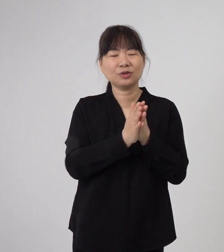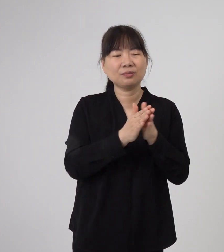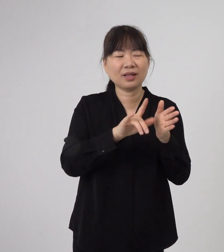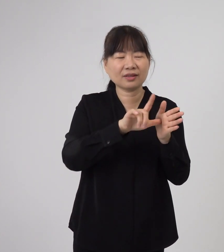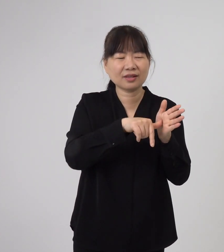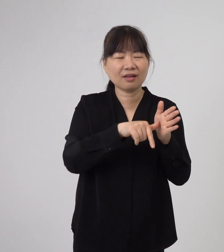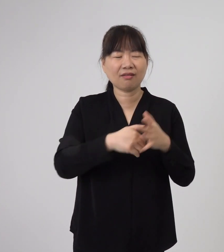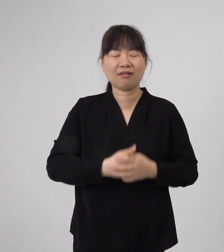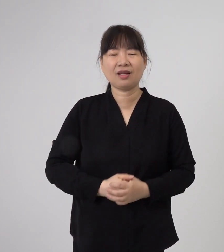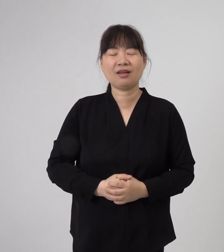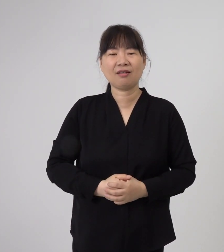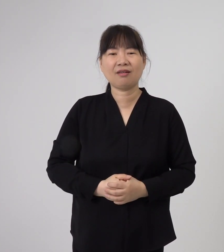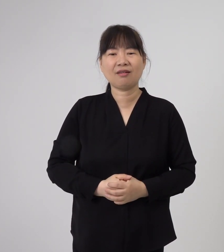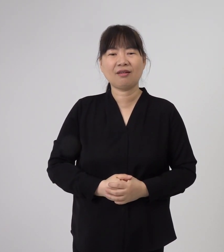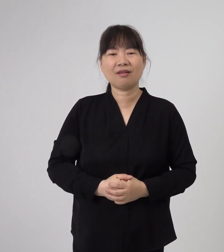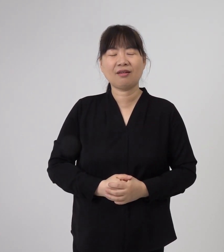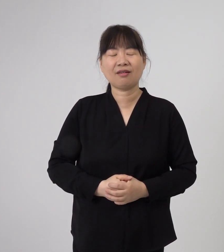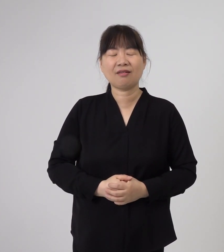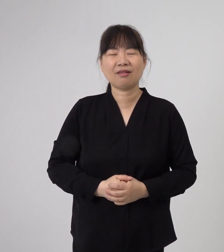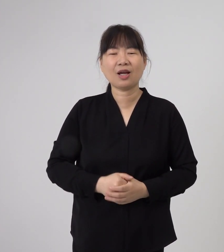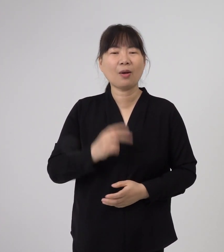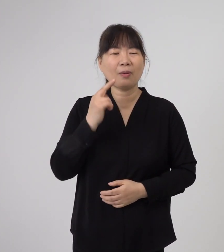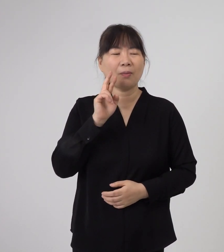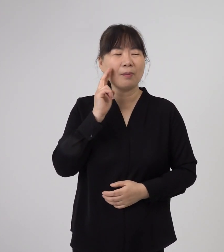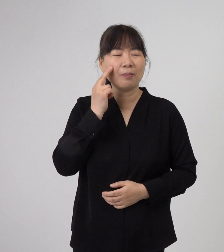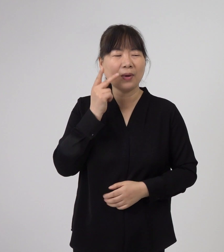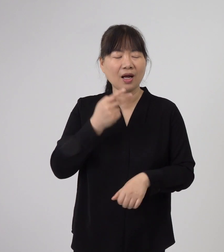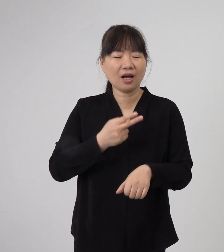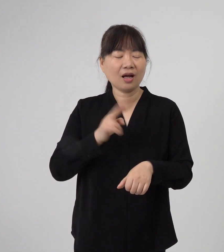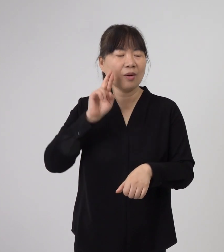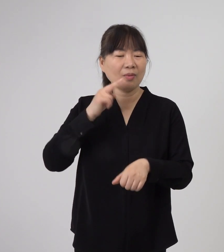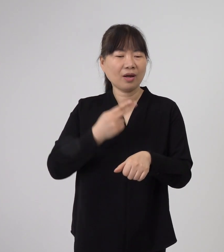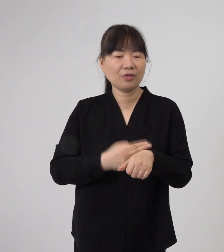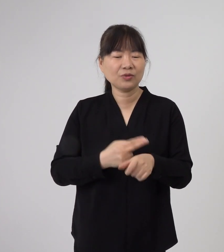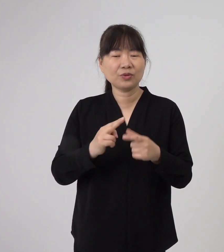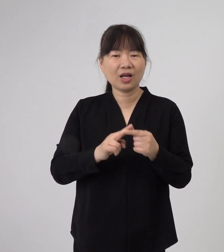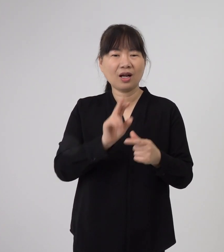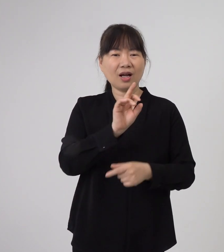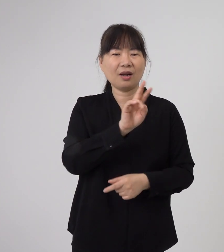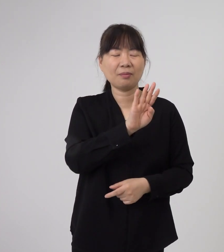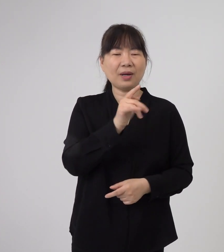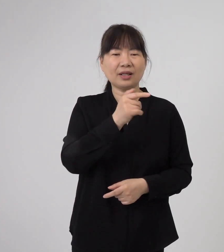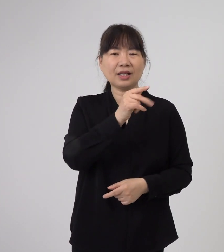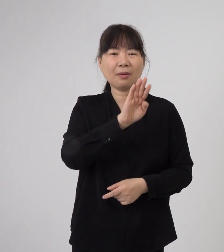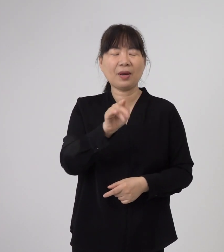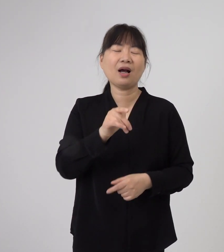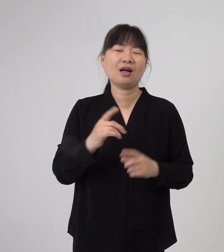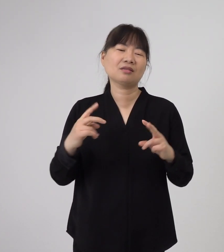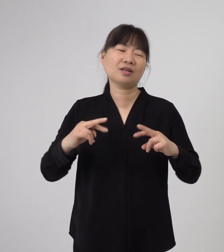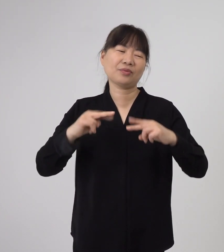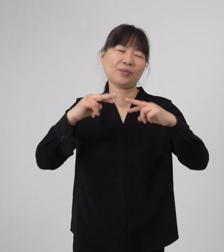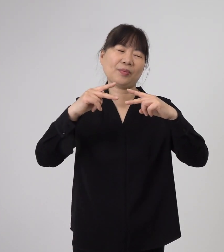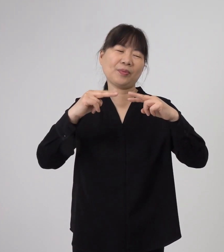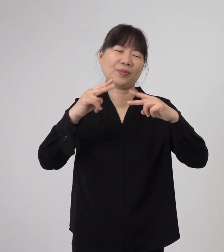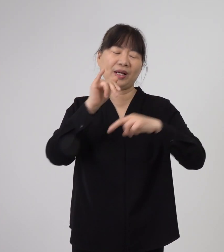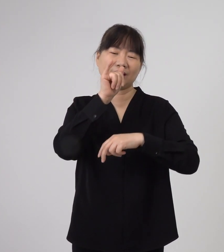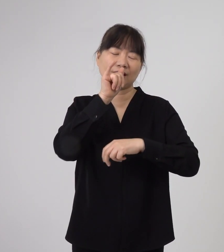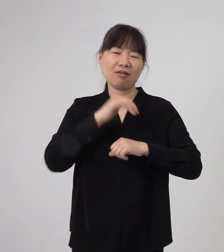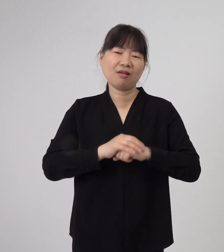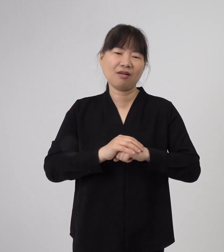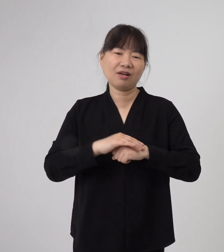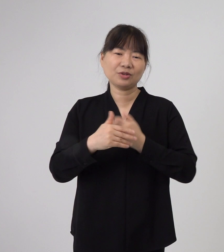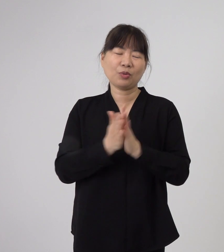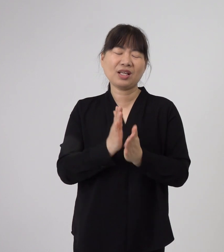출발하는데 그 친구 때문에 이제 리더십 둘이가 싸움이 붙은 거예요. 얼마나 크게 싸웠니 성경에